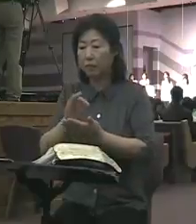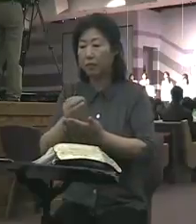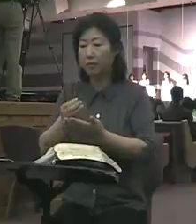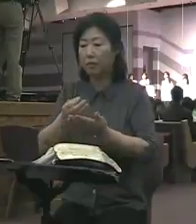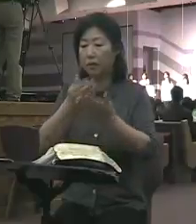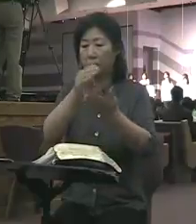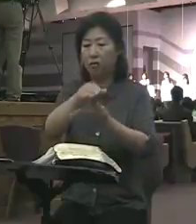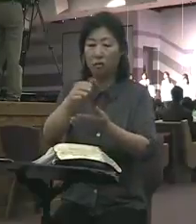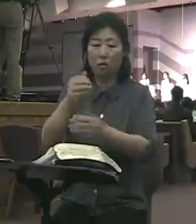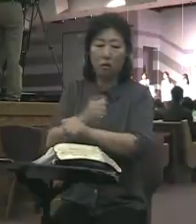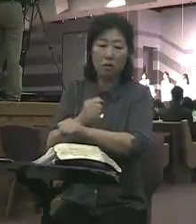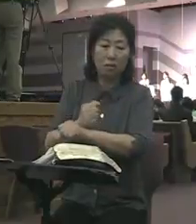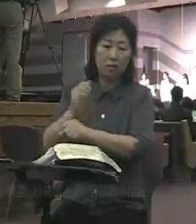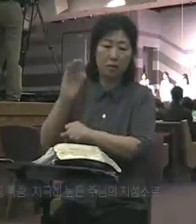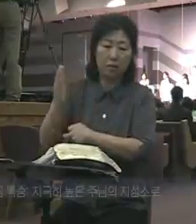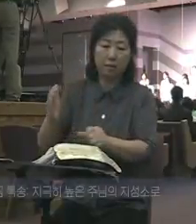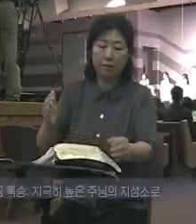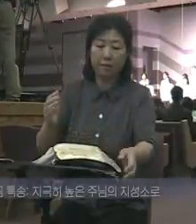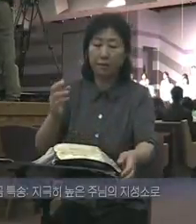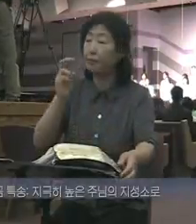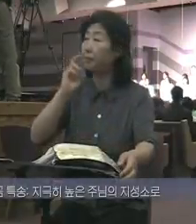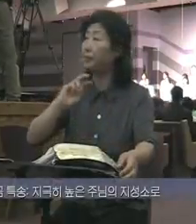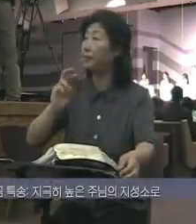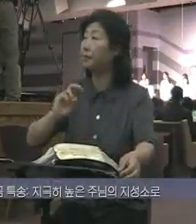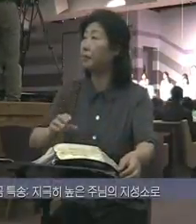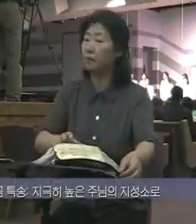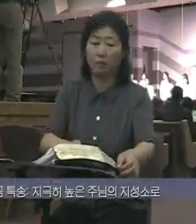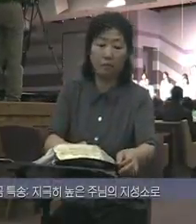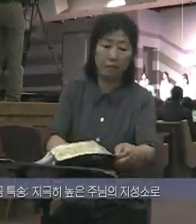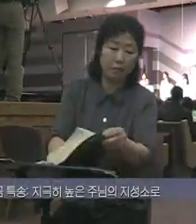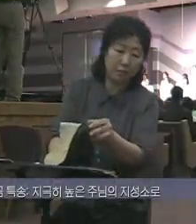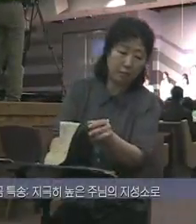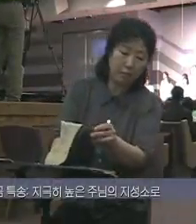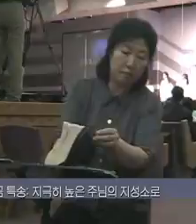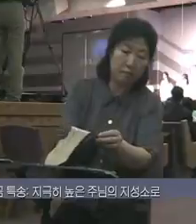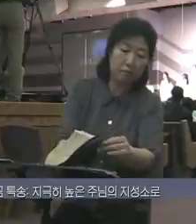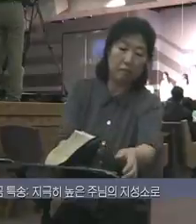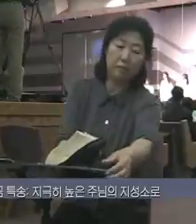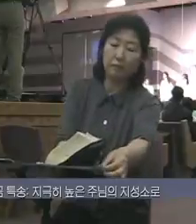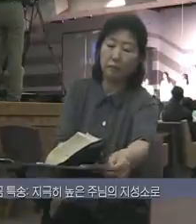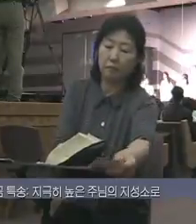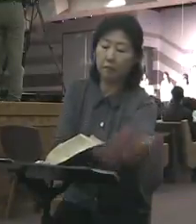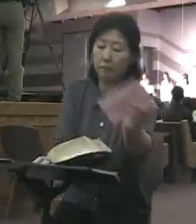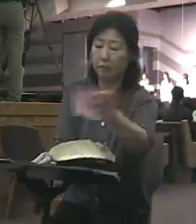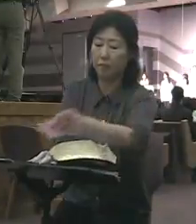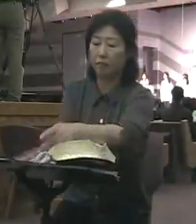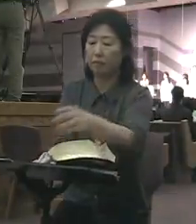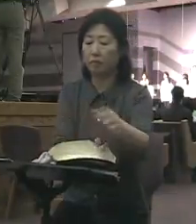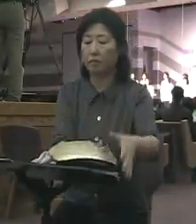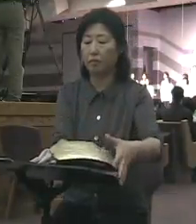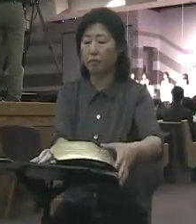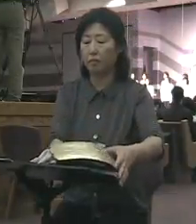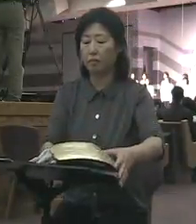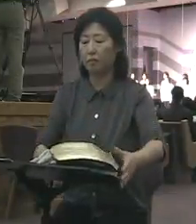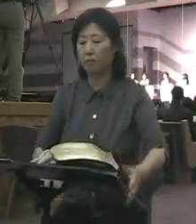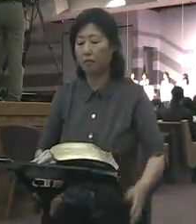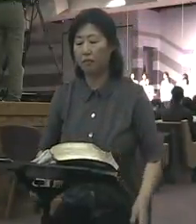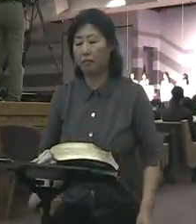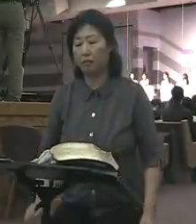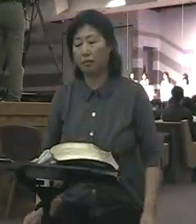드리도록 하겠습니다. 헌금송으로는 제자 16기 11반 자매님들이 지극히 높은 주님의 지성소로